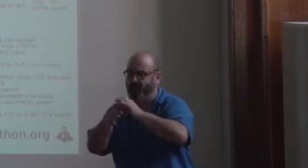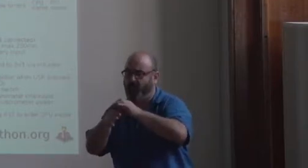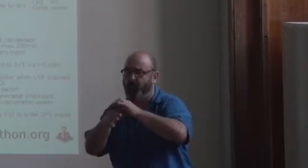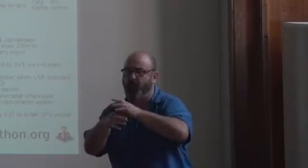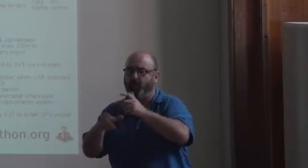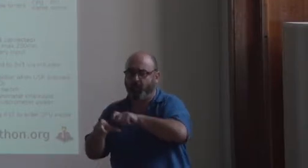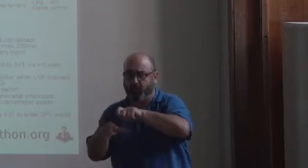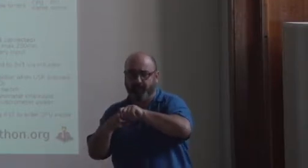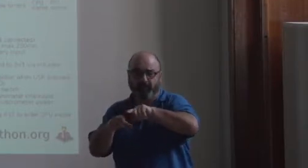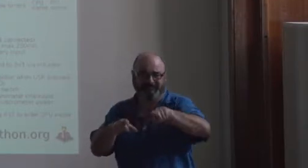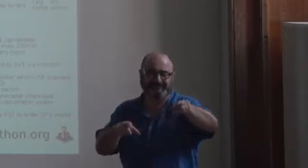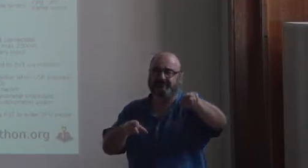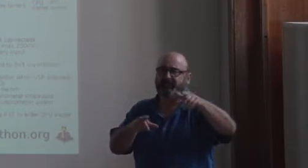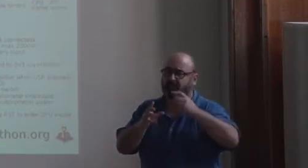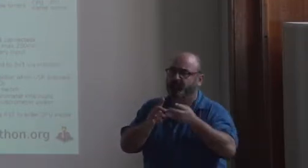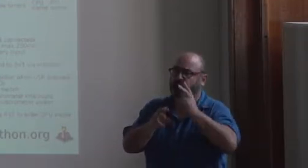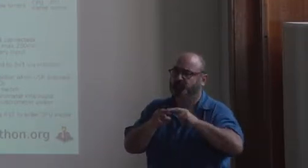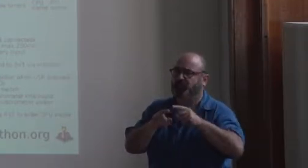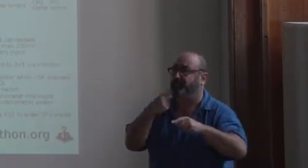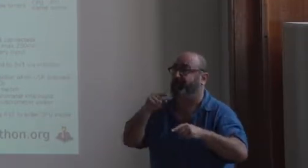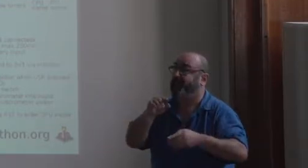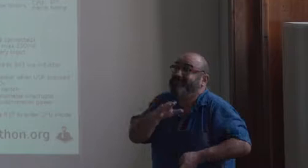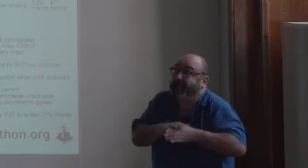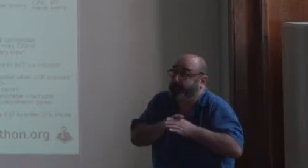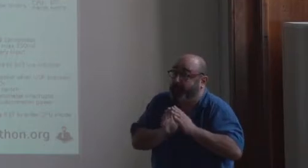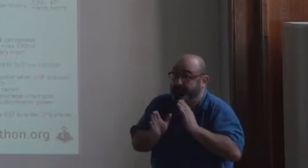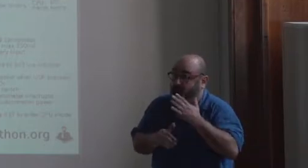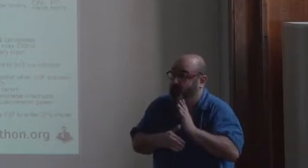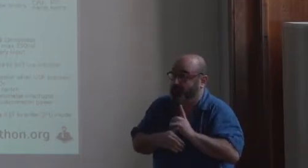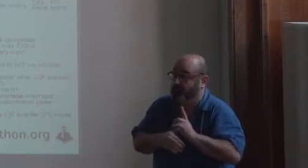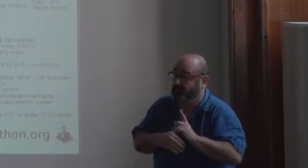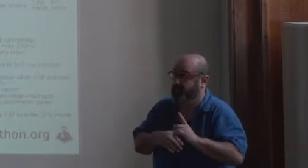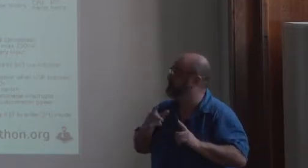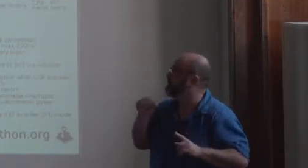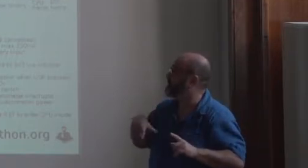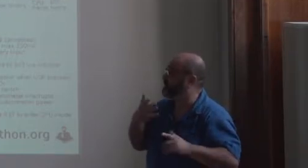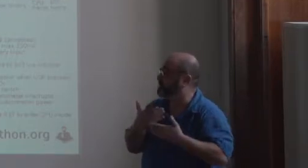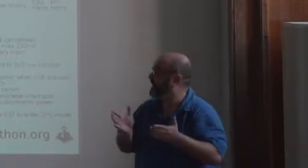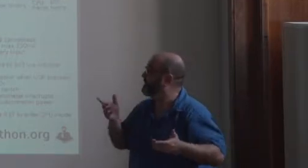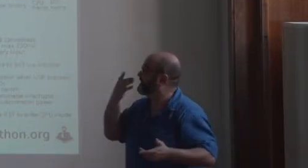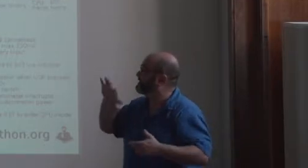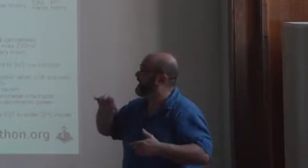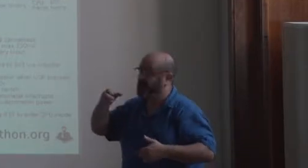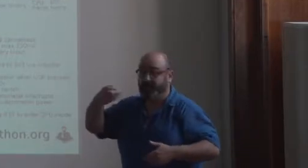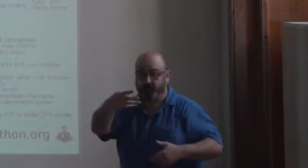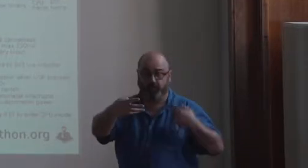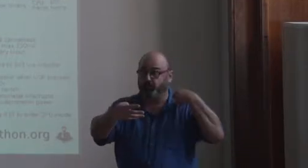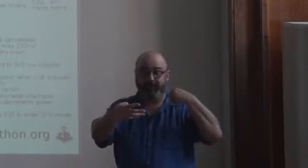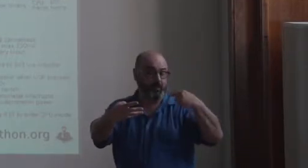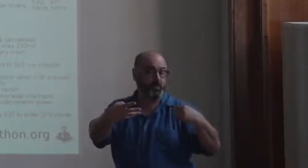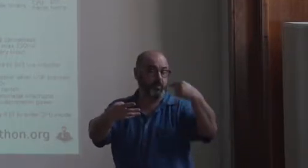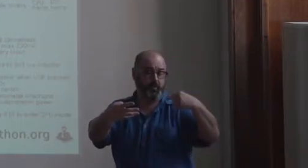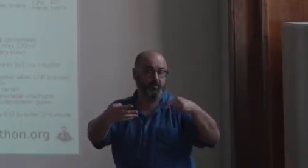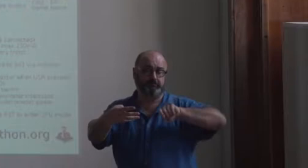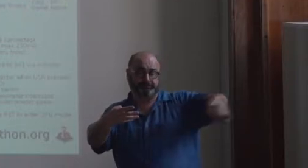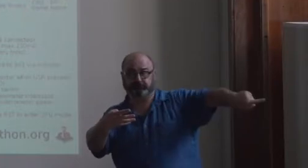qui permettent de faire beaucoup plus de choses, mais ce n'est pas essentiel pour commencer. En général, il suffit juste de savoir quel est le numéro et on